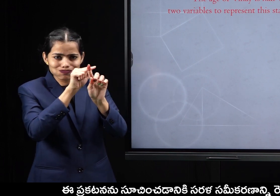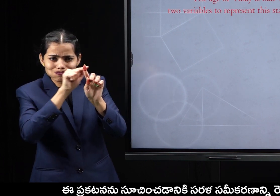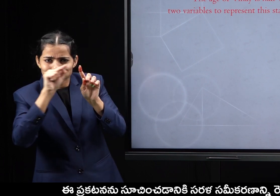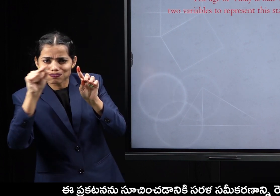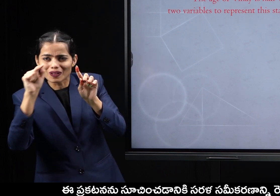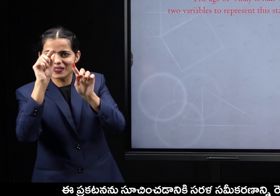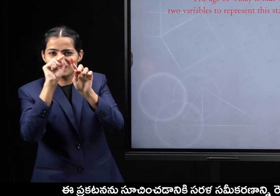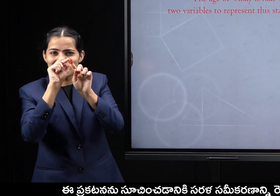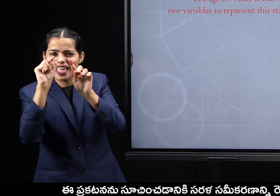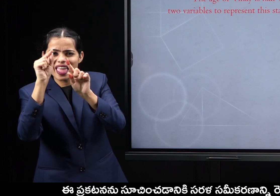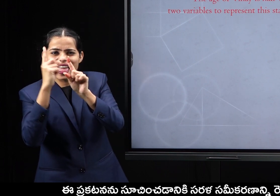రాయండి.